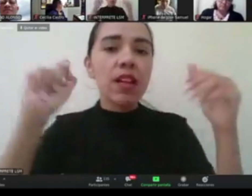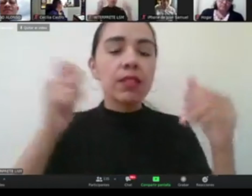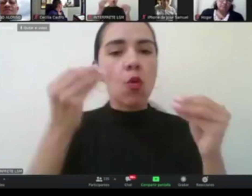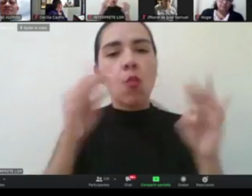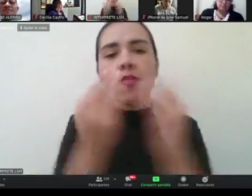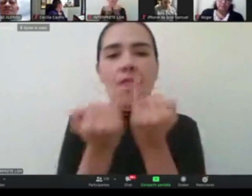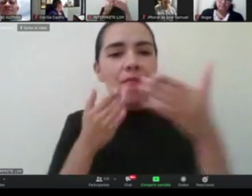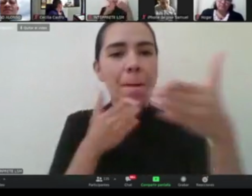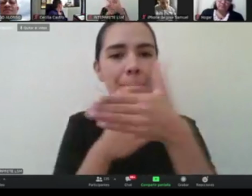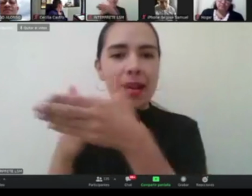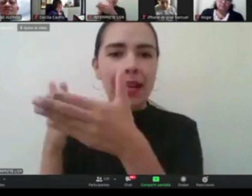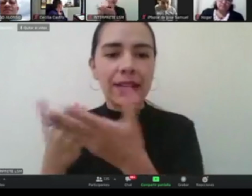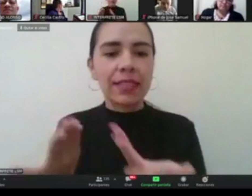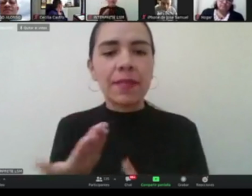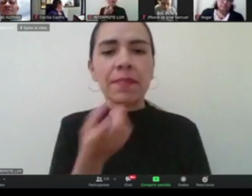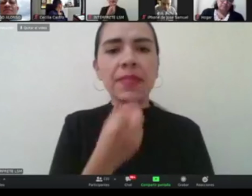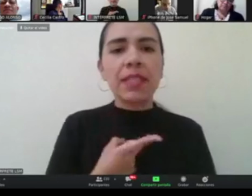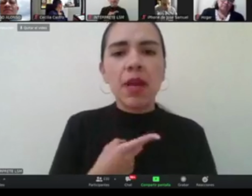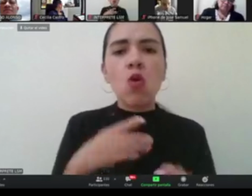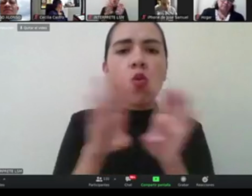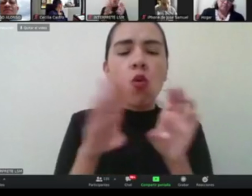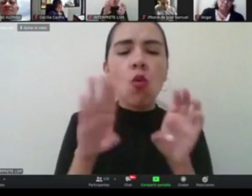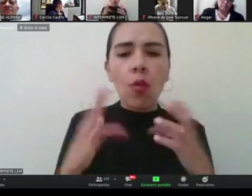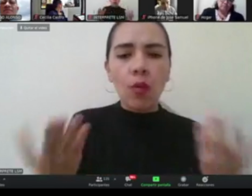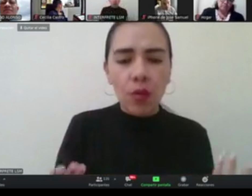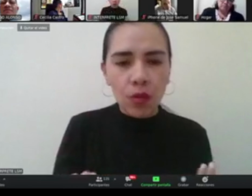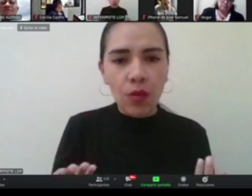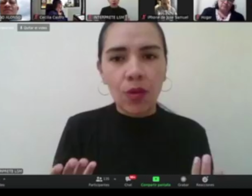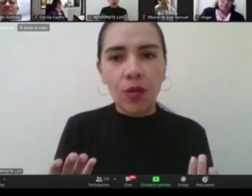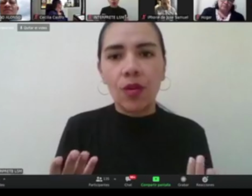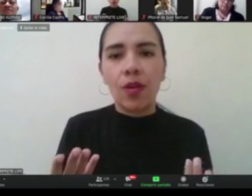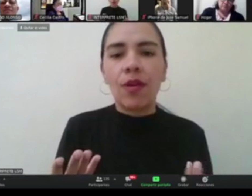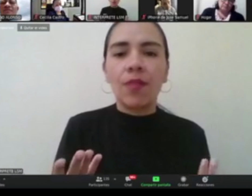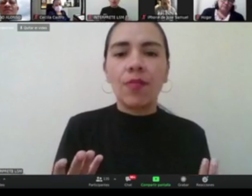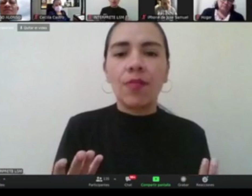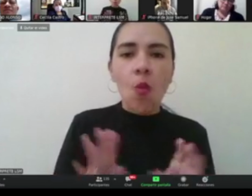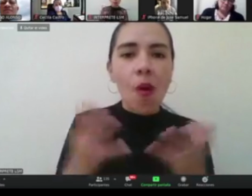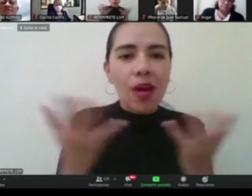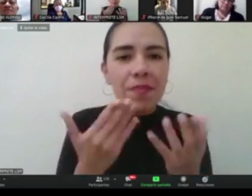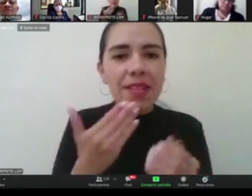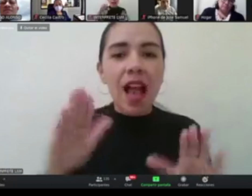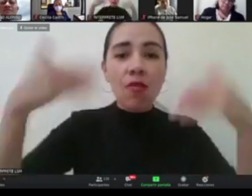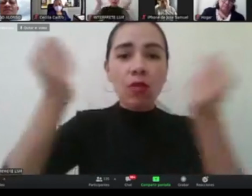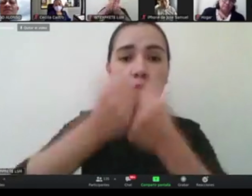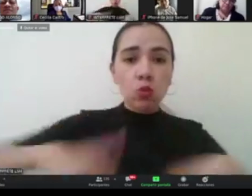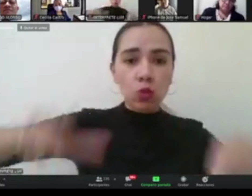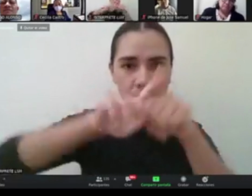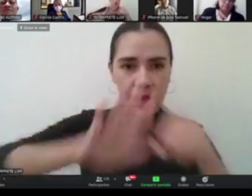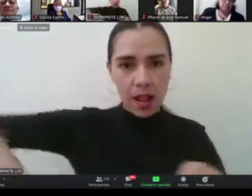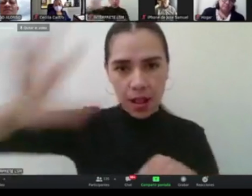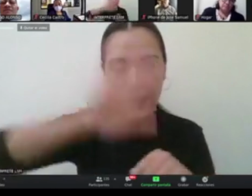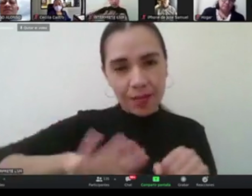pueden decirnos sobre cómo hacer esa buena disposición social frente a esos